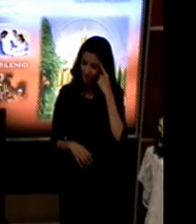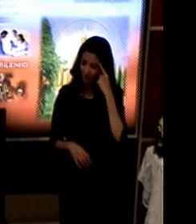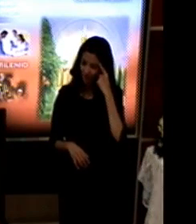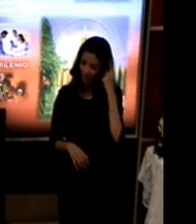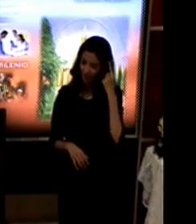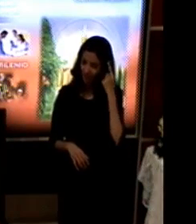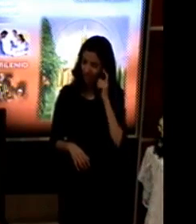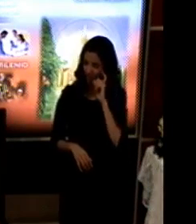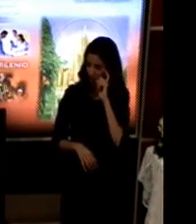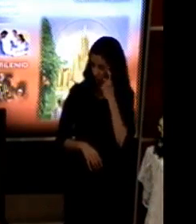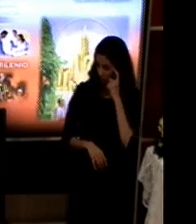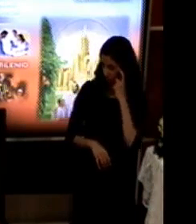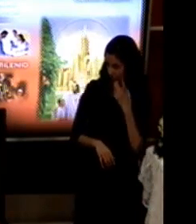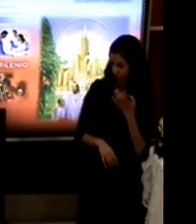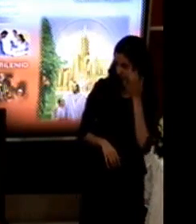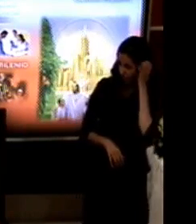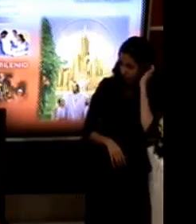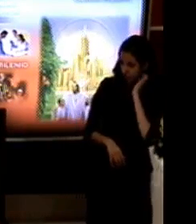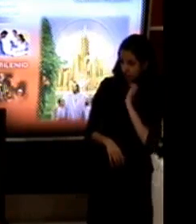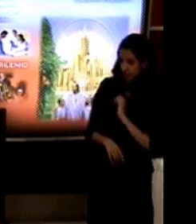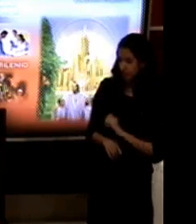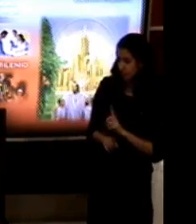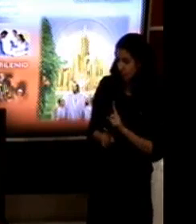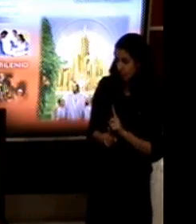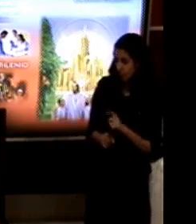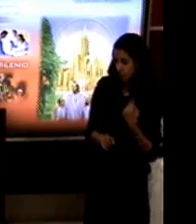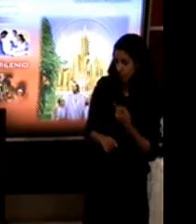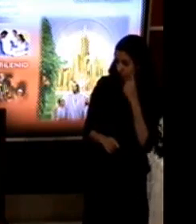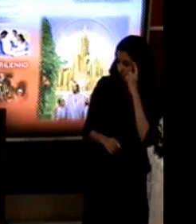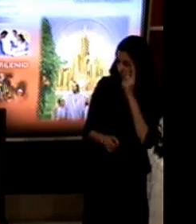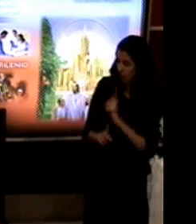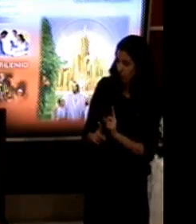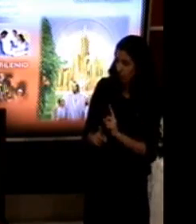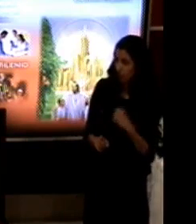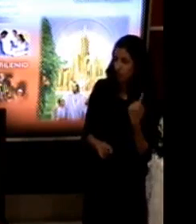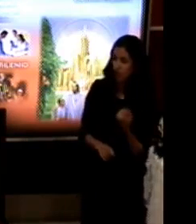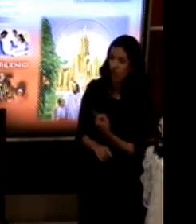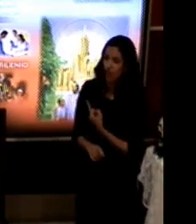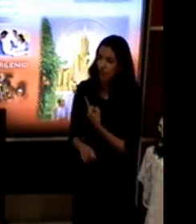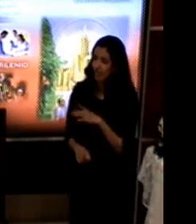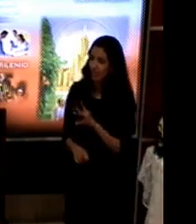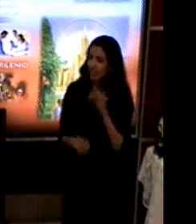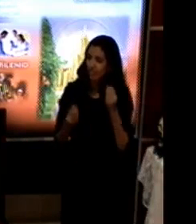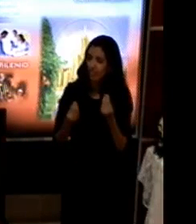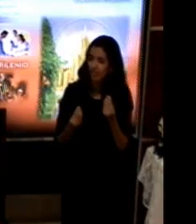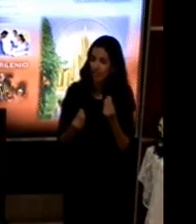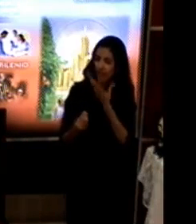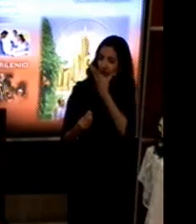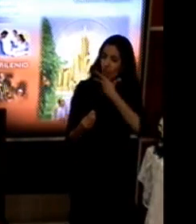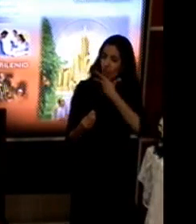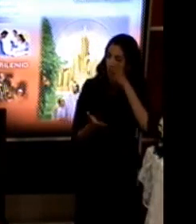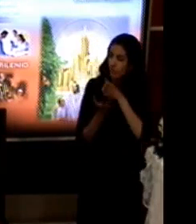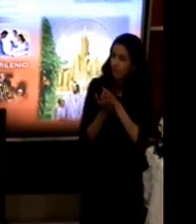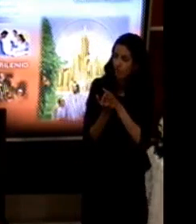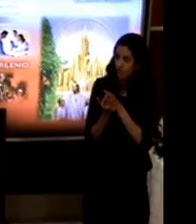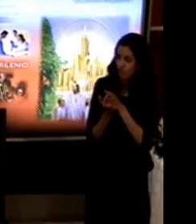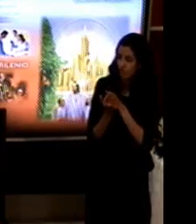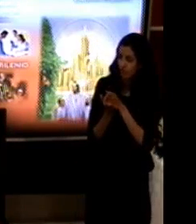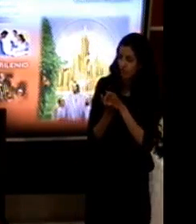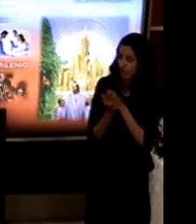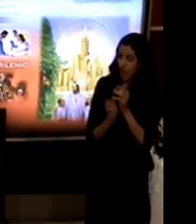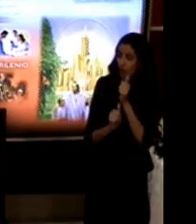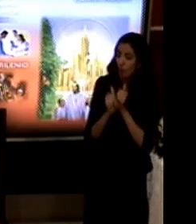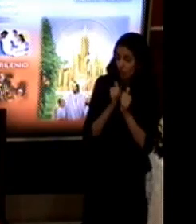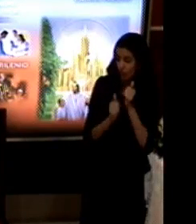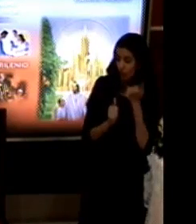así. Hemos decidido hacer lo que Dios dice. Y hay una historia por allí que muchos la deben conocer, de